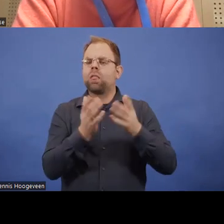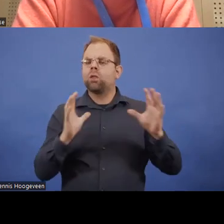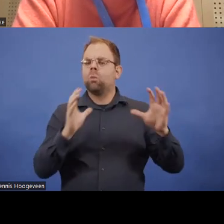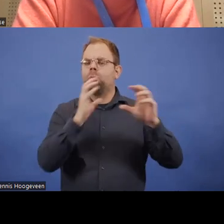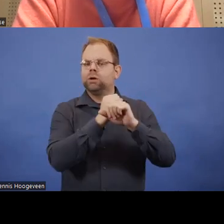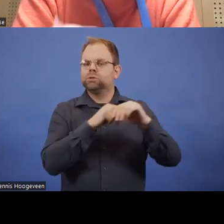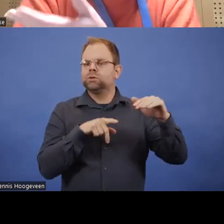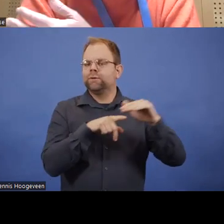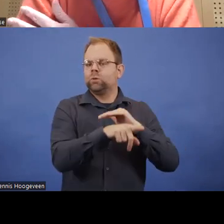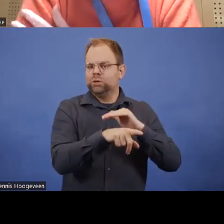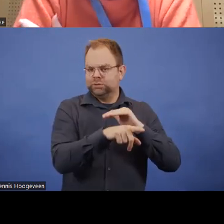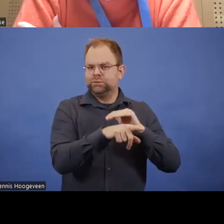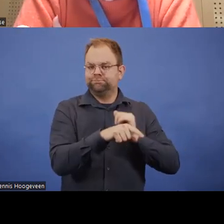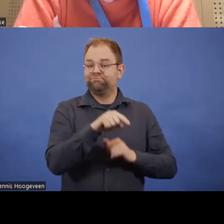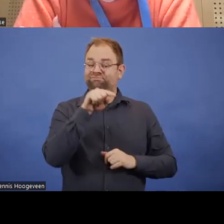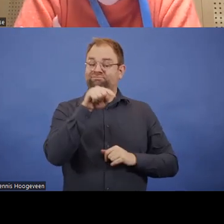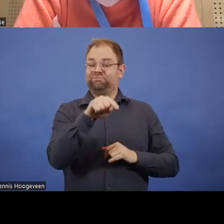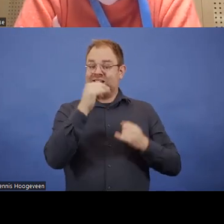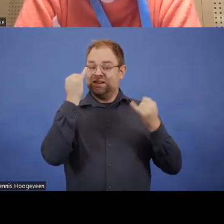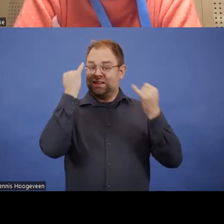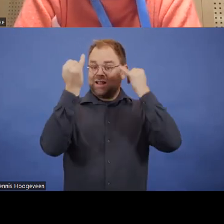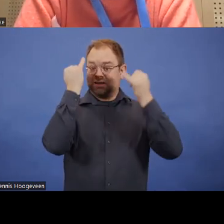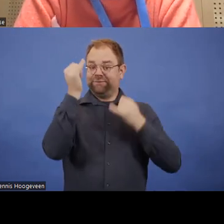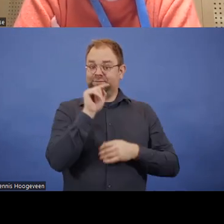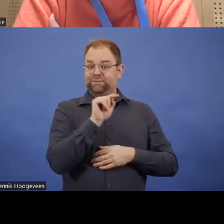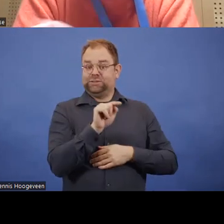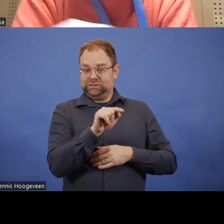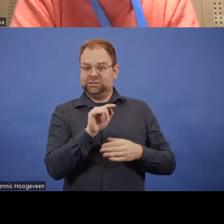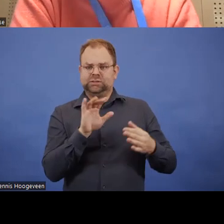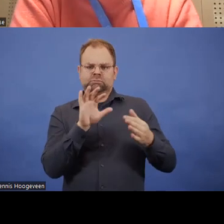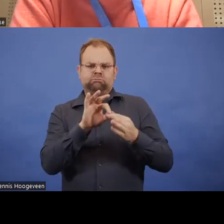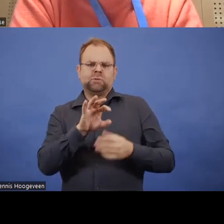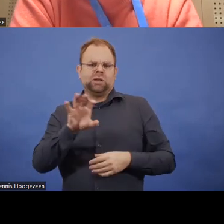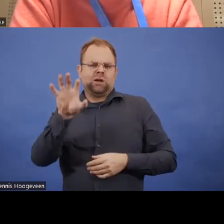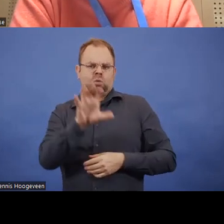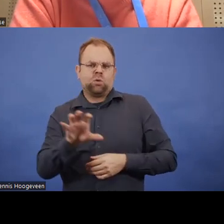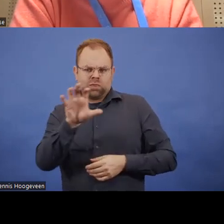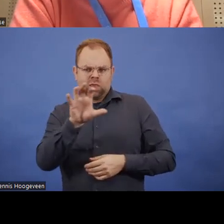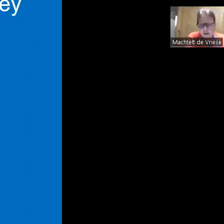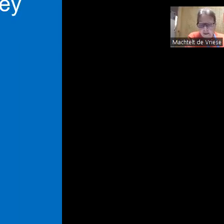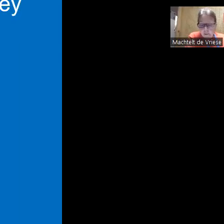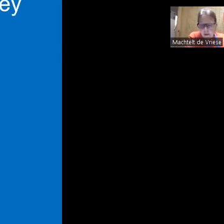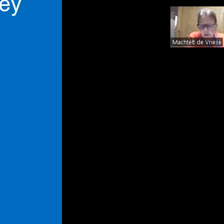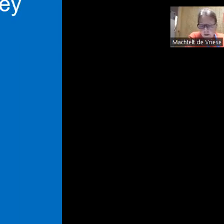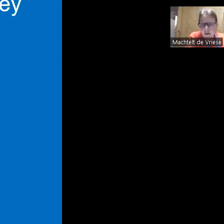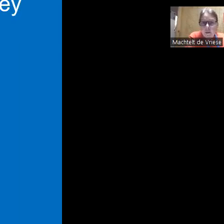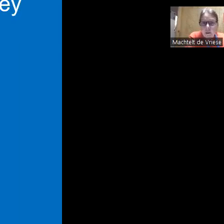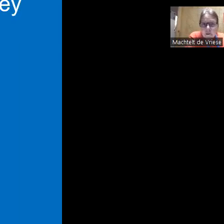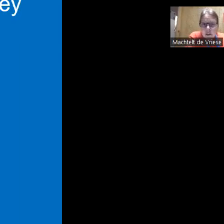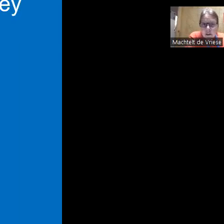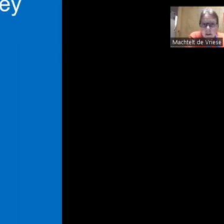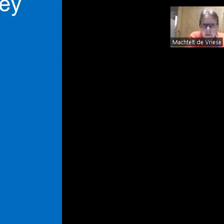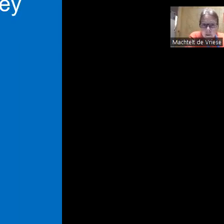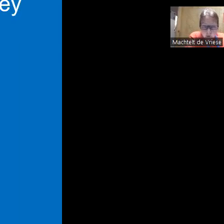ser iniciativas de partes interesadas, son algunos ejemplos que vienen del grupo de referencia,